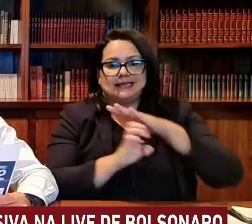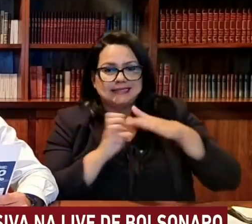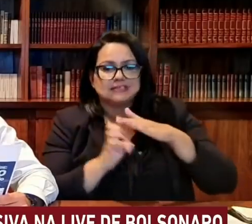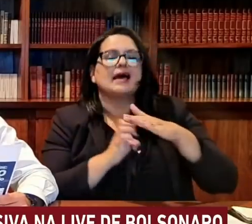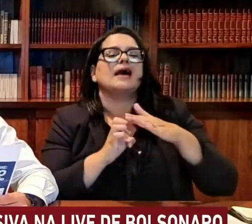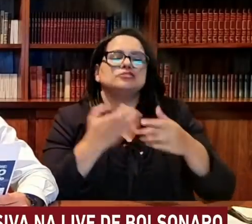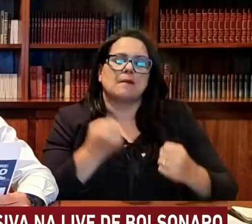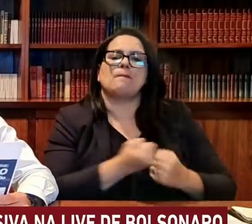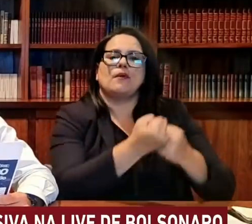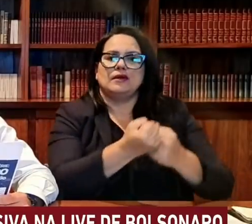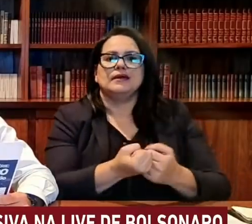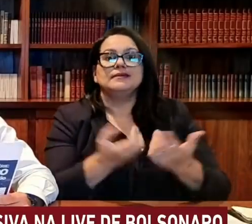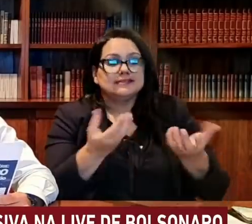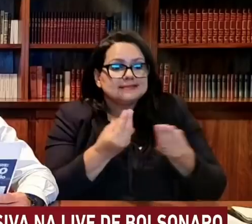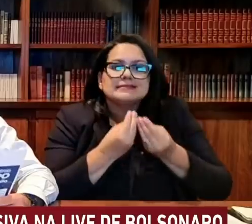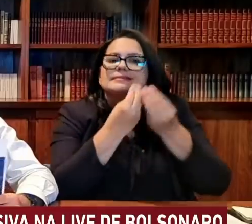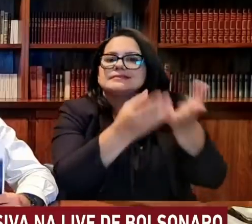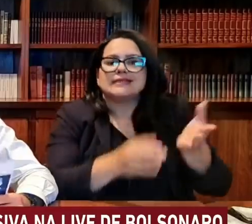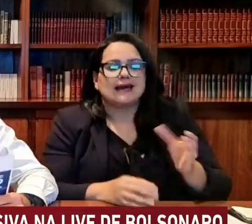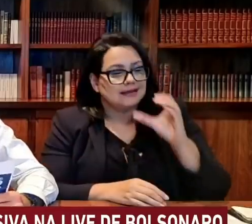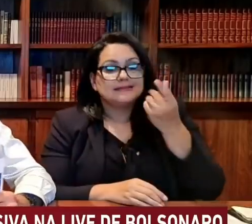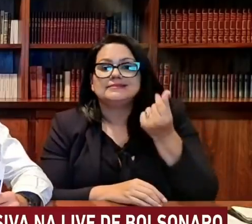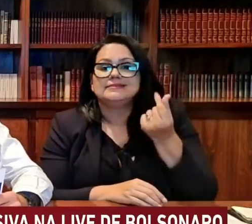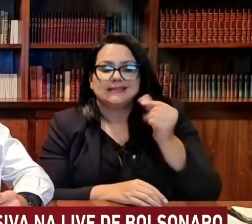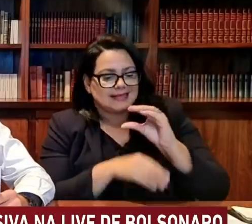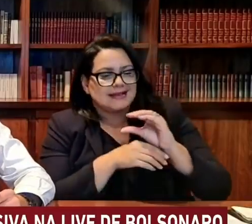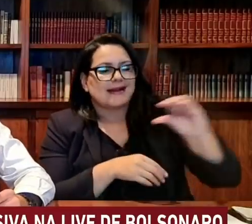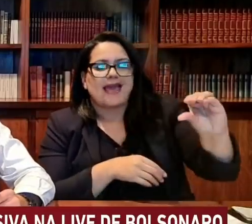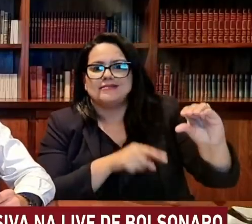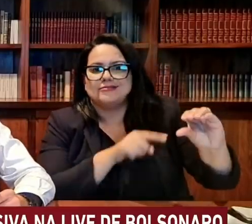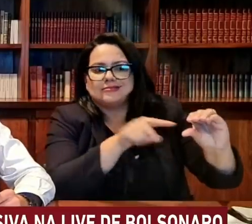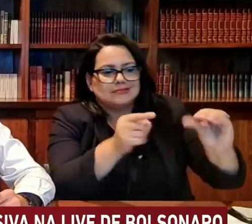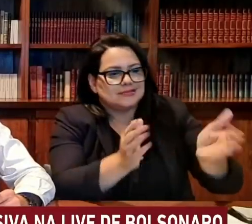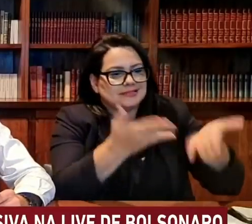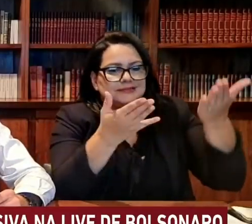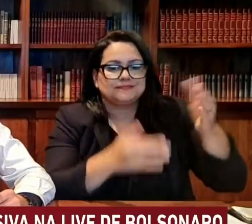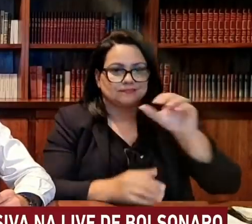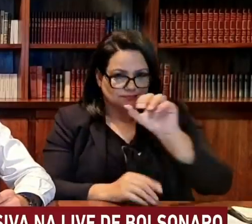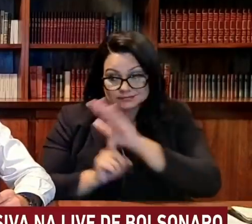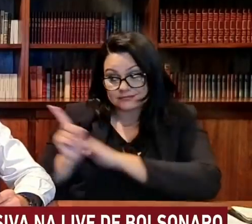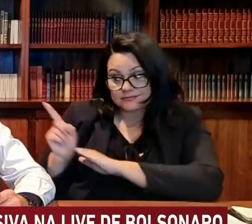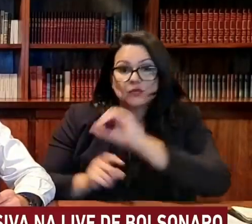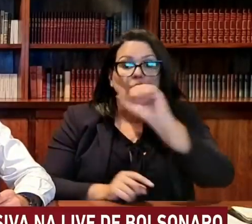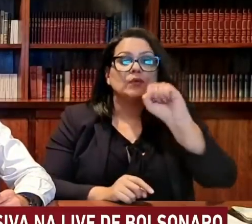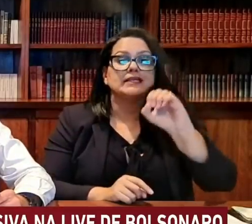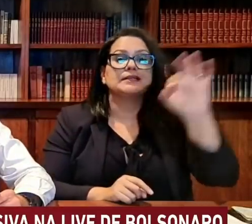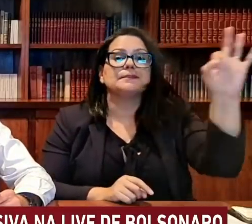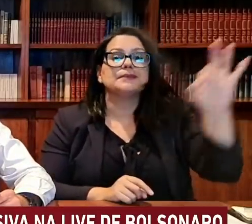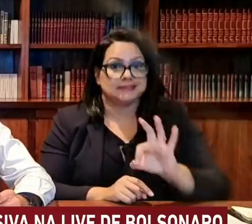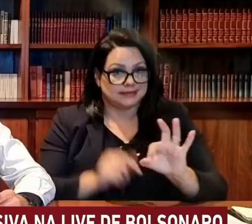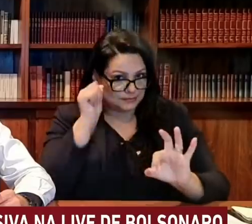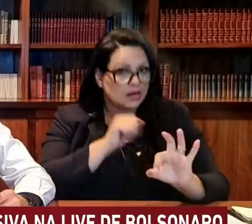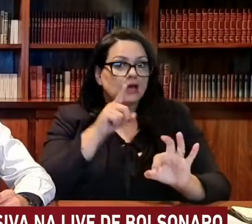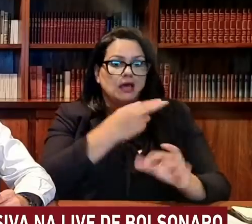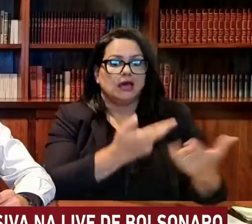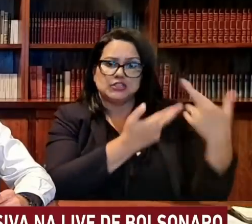afora. Estamos dando crédito, presidente, capital. Eu pergunto para o senhor, 80% das mulheres são responsáveis por